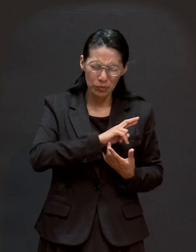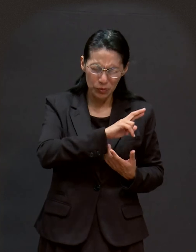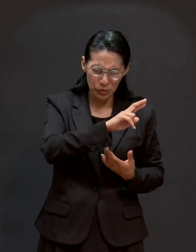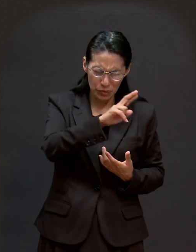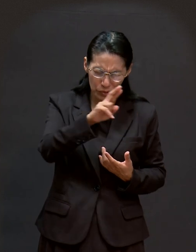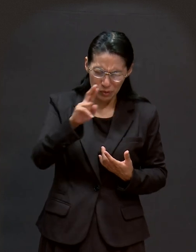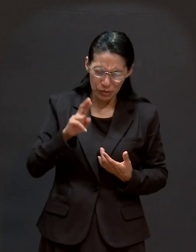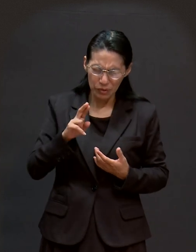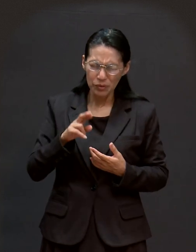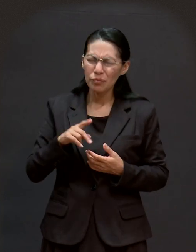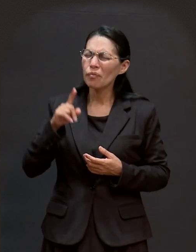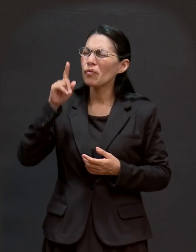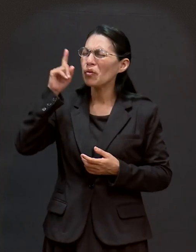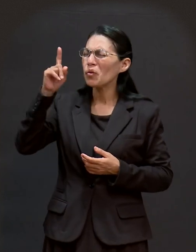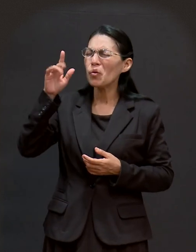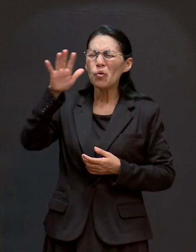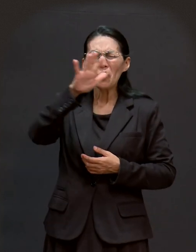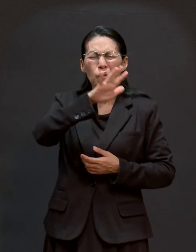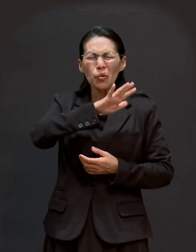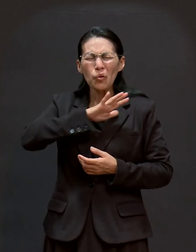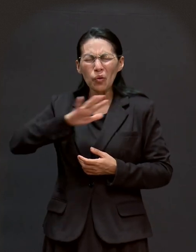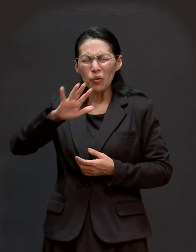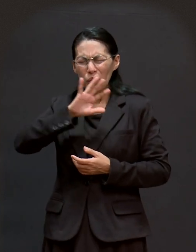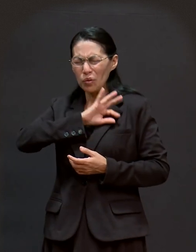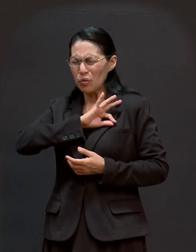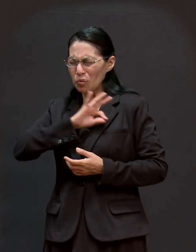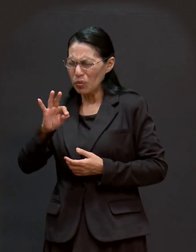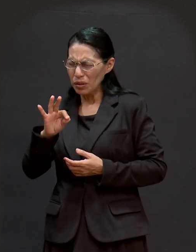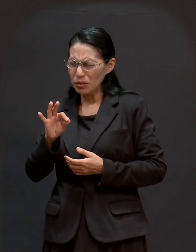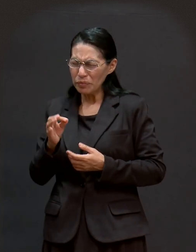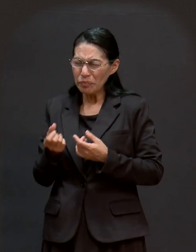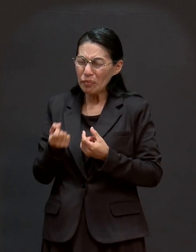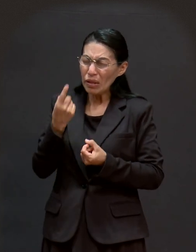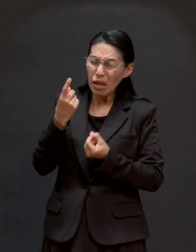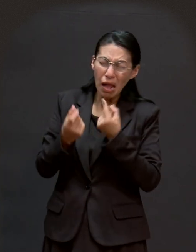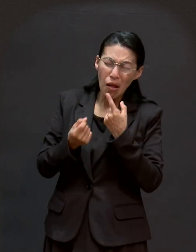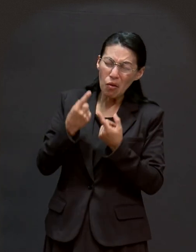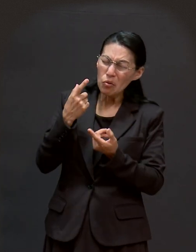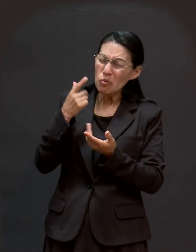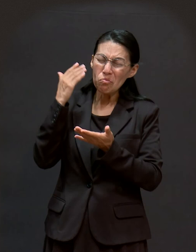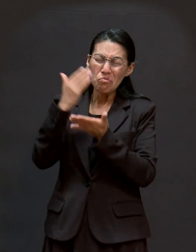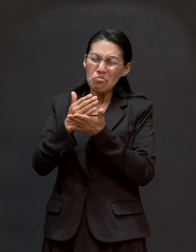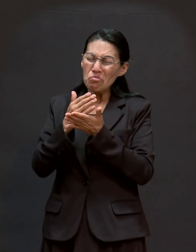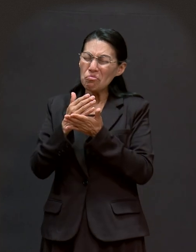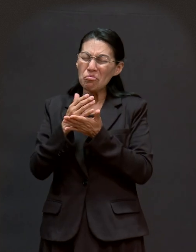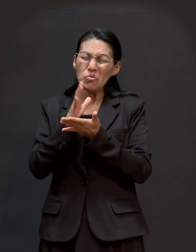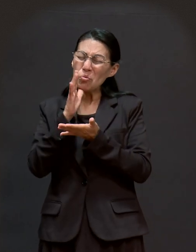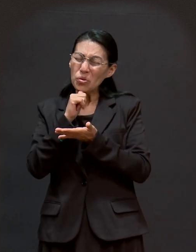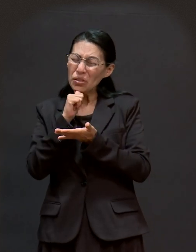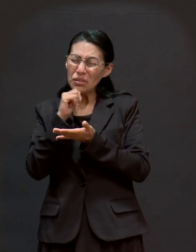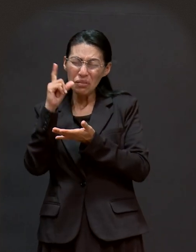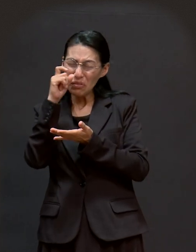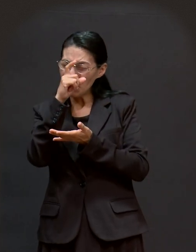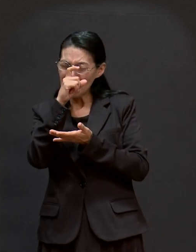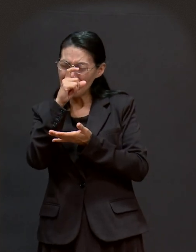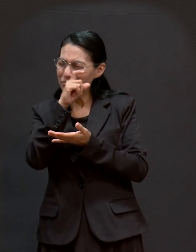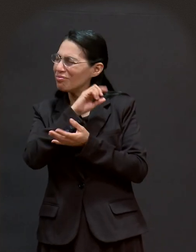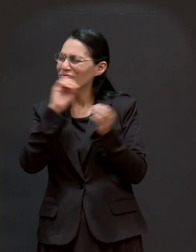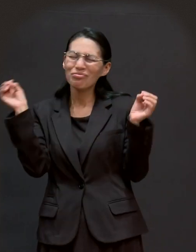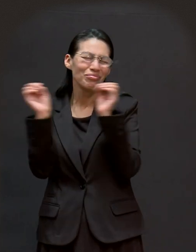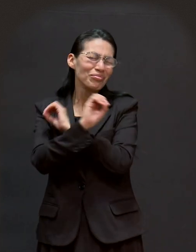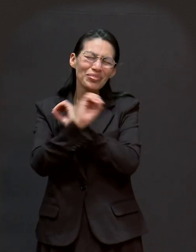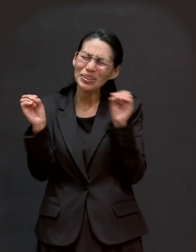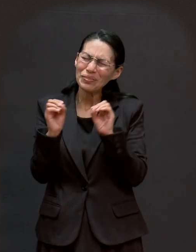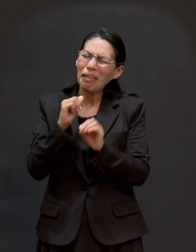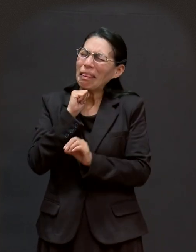imposible y no hay nada absolutamente nada que tú no puedas responder mi señor